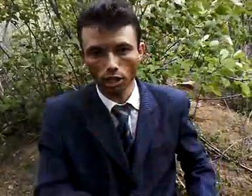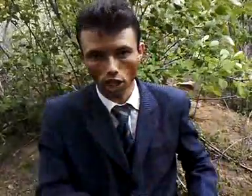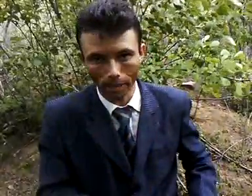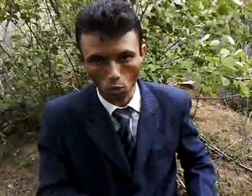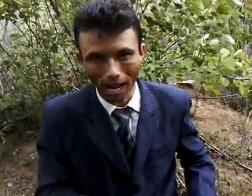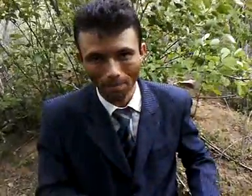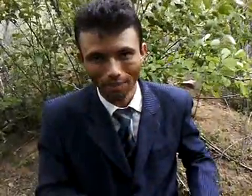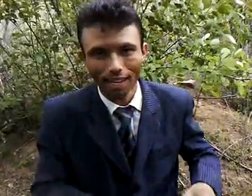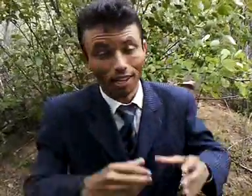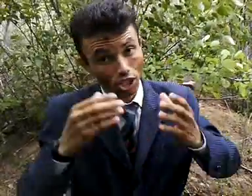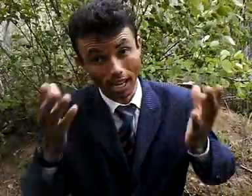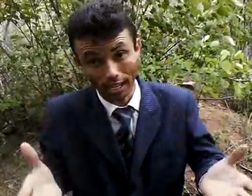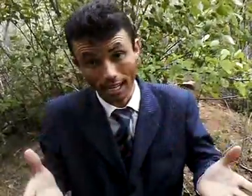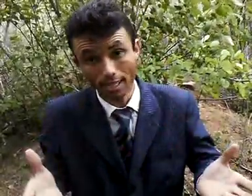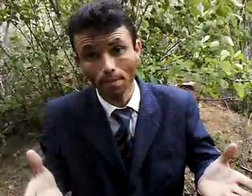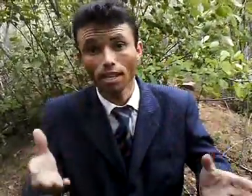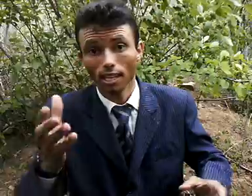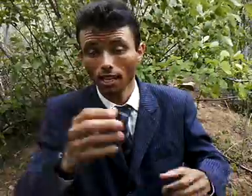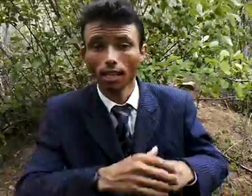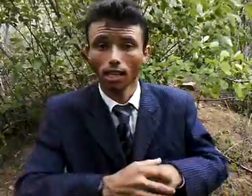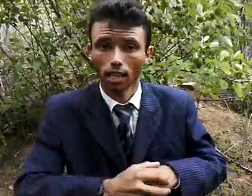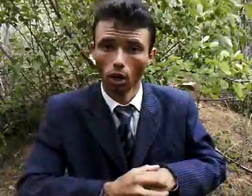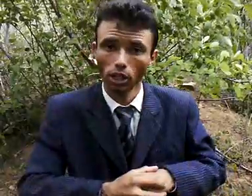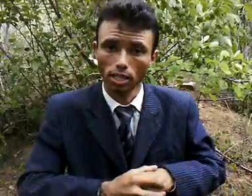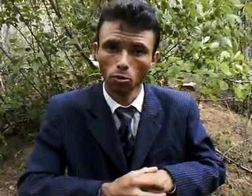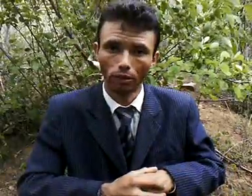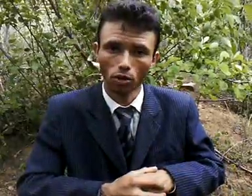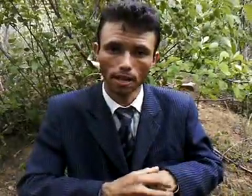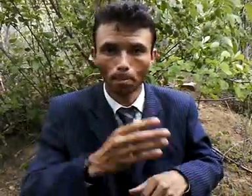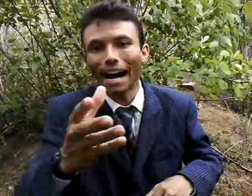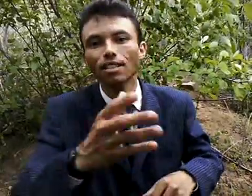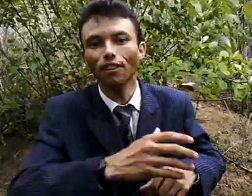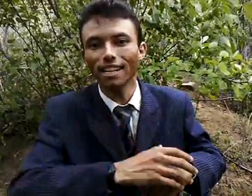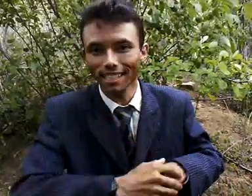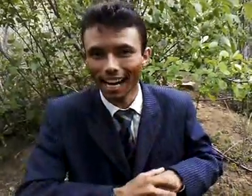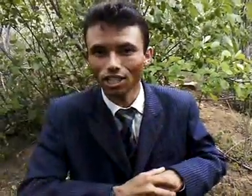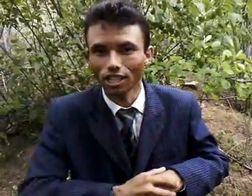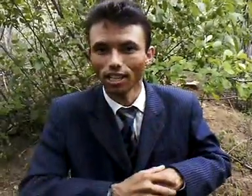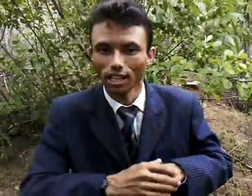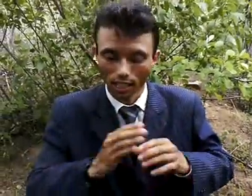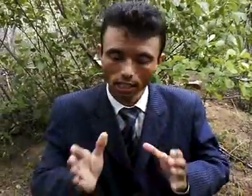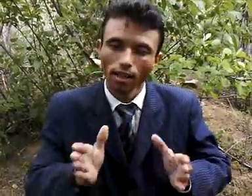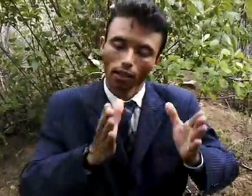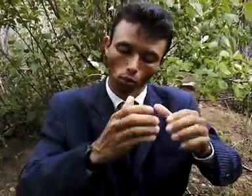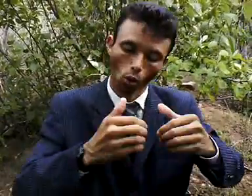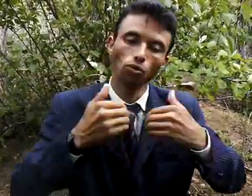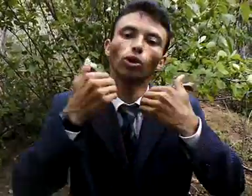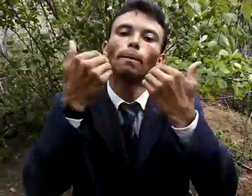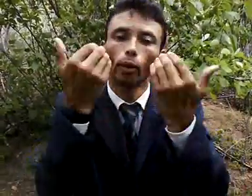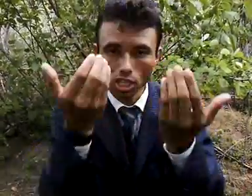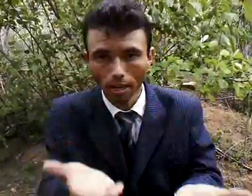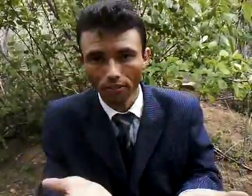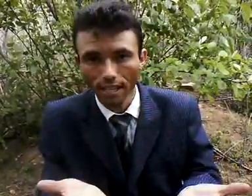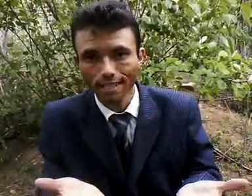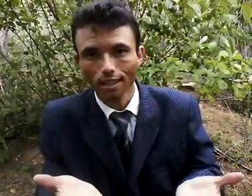te abençoar, te dar graça, e eu desejo para você paz e felicidade. E quando for da próxima vez,